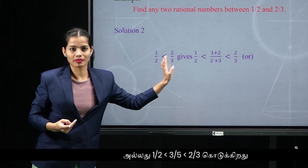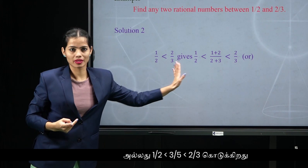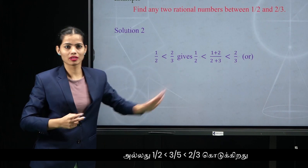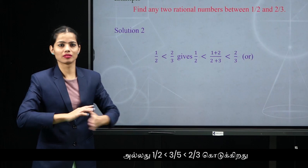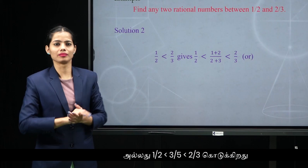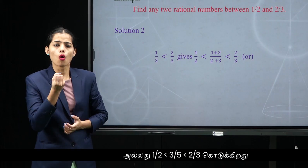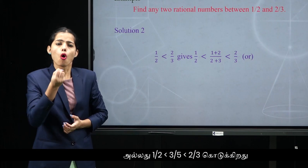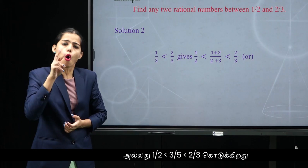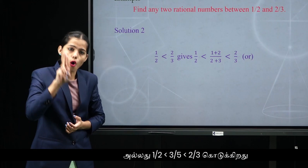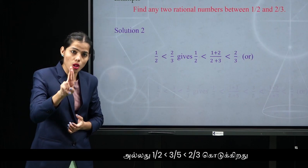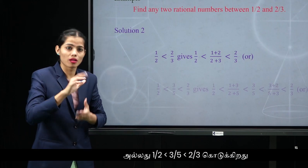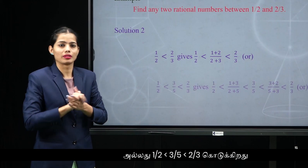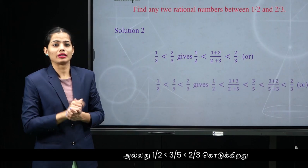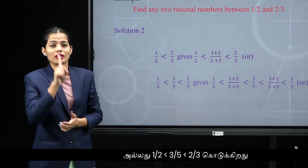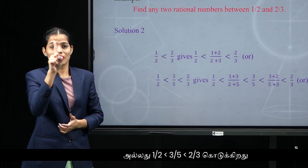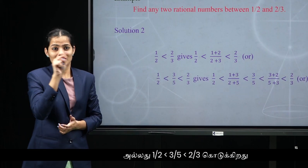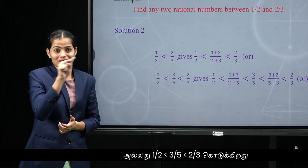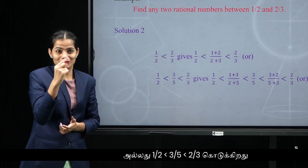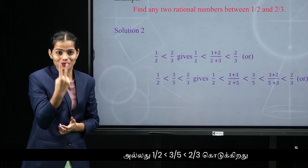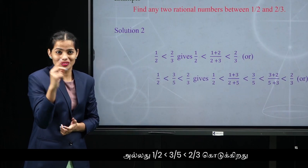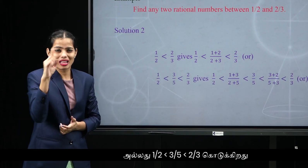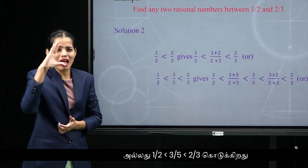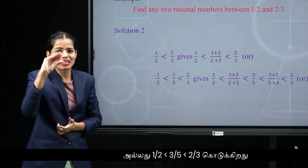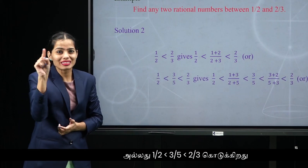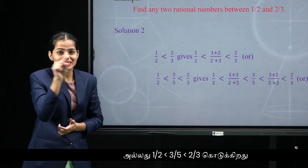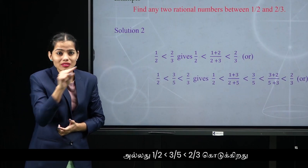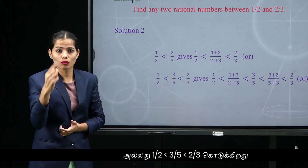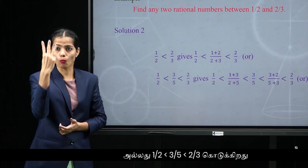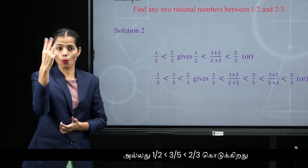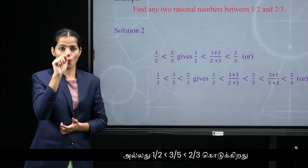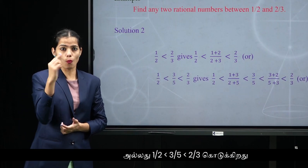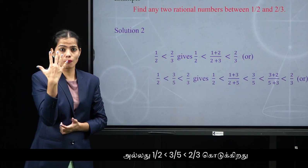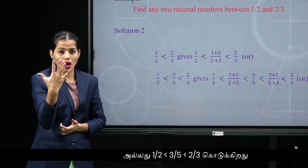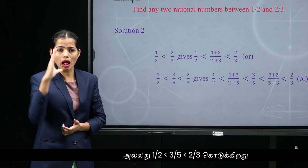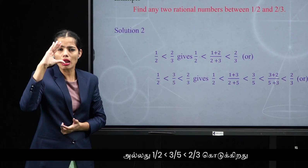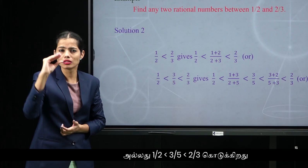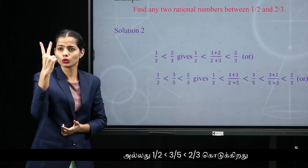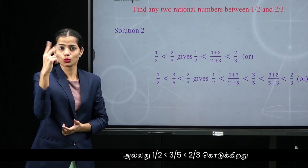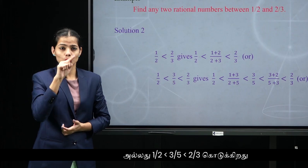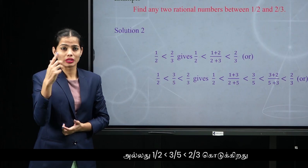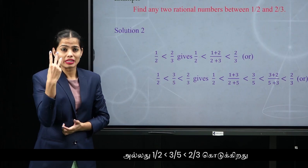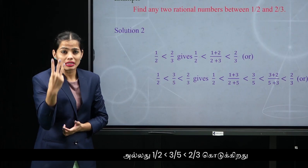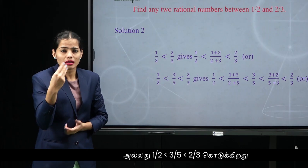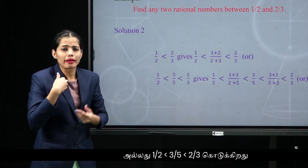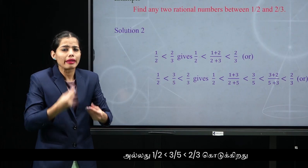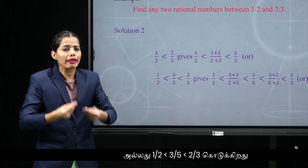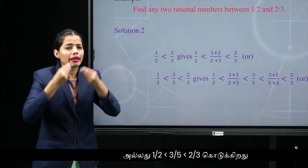1/2 விட சிறியது. அல்லது 3/5 2/3 விட சிறியது. 1/2